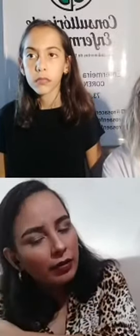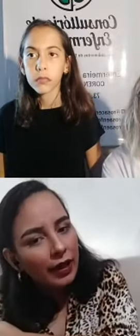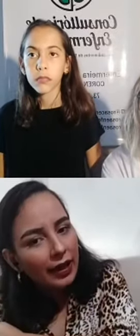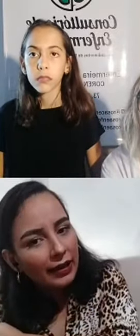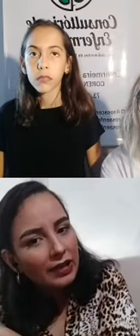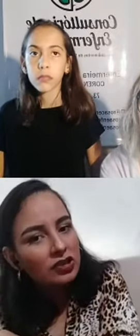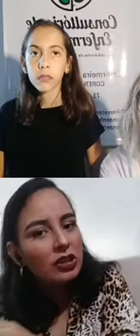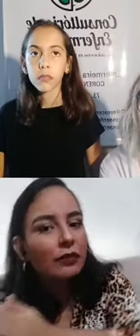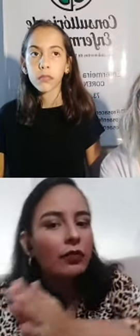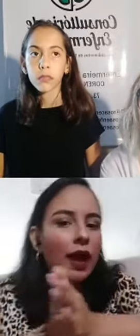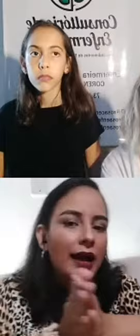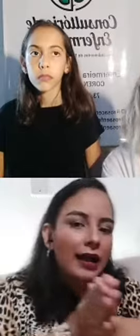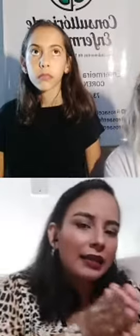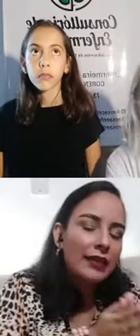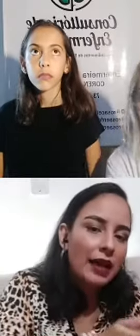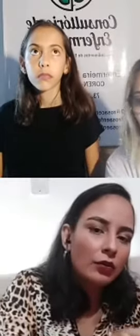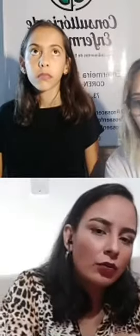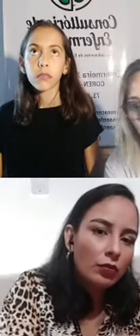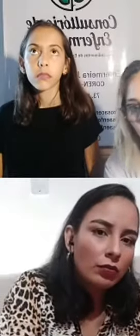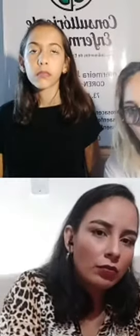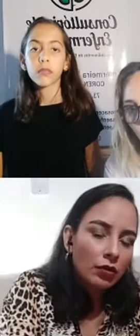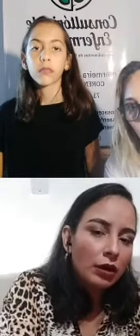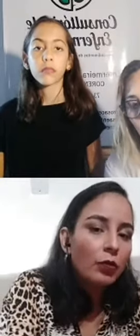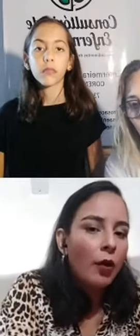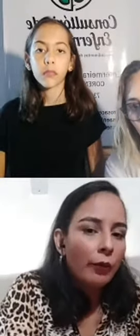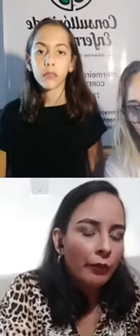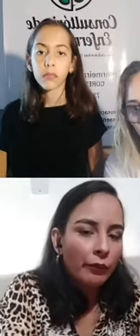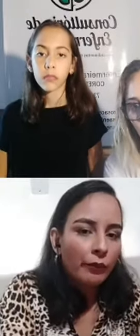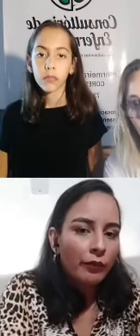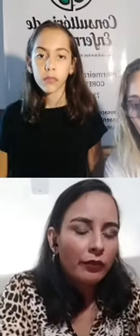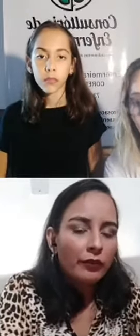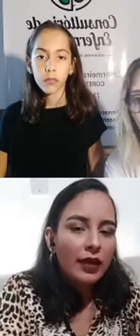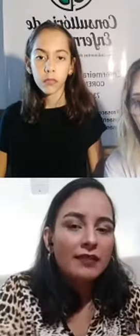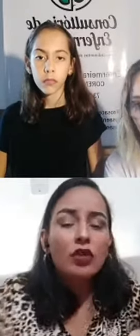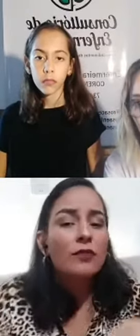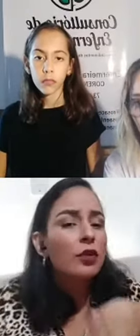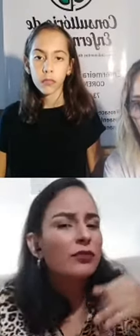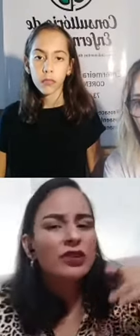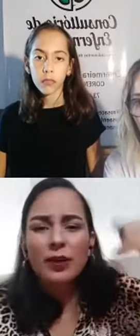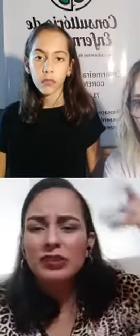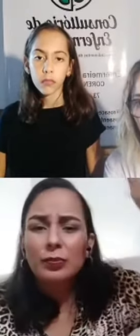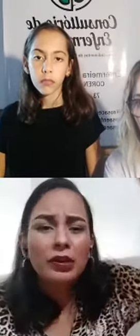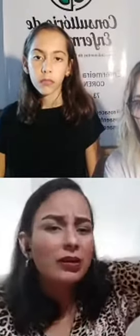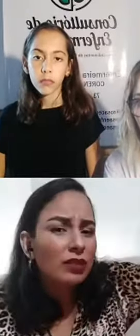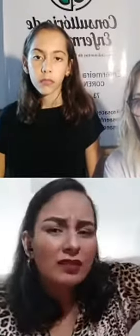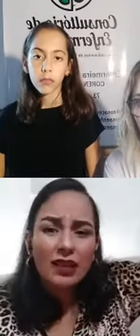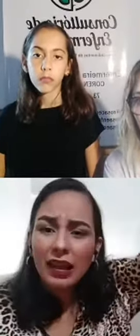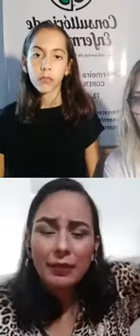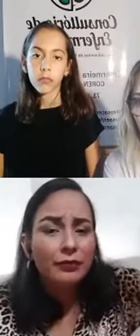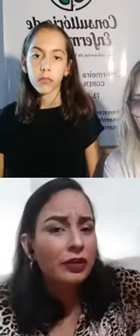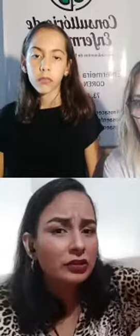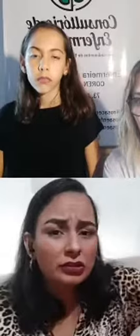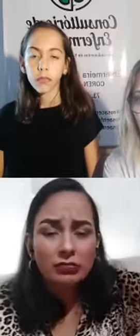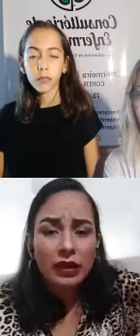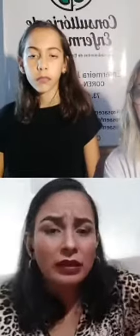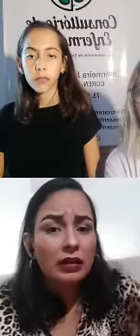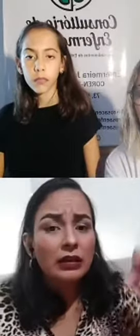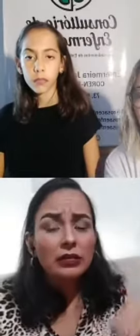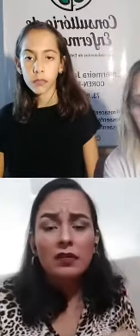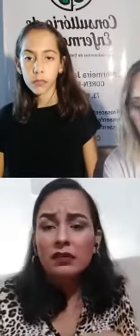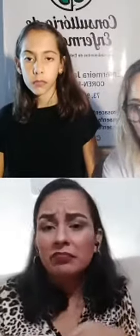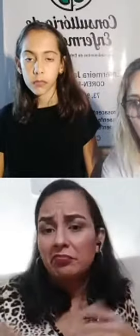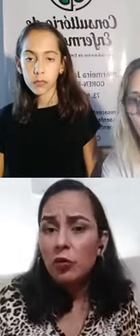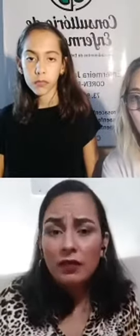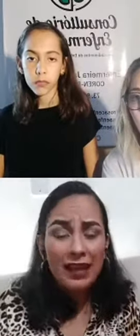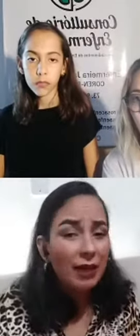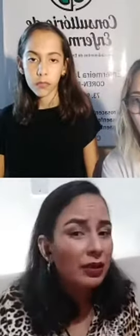calendário letivo a calendário anual. Esse 2020 para a gente pode acontecer lá para frente, né? Então,